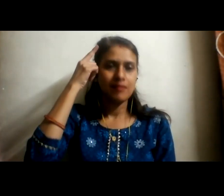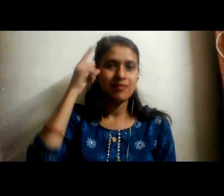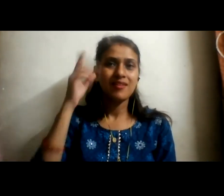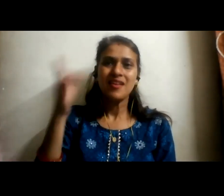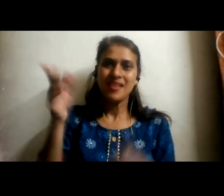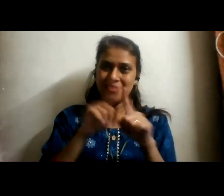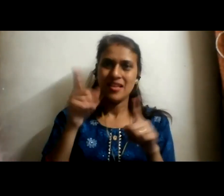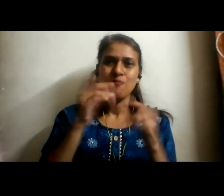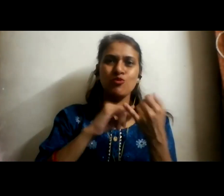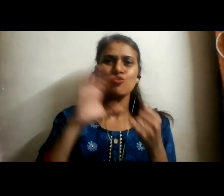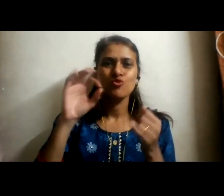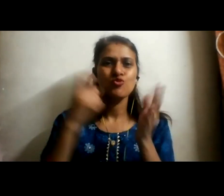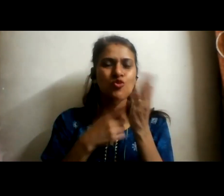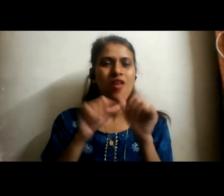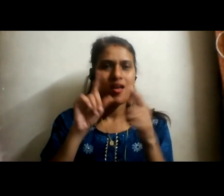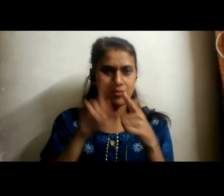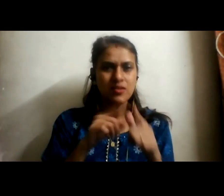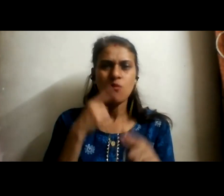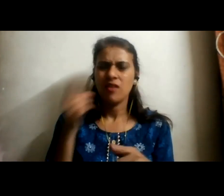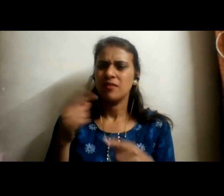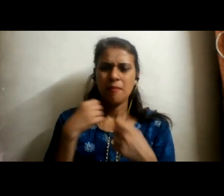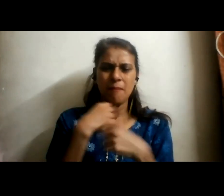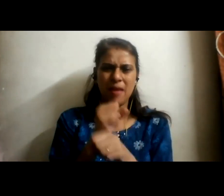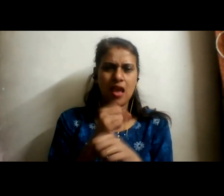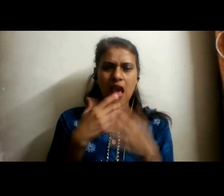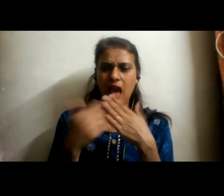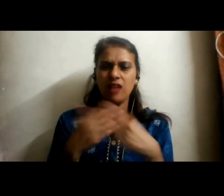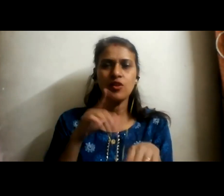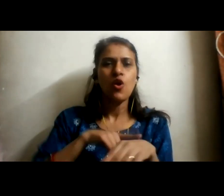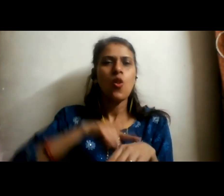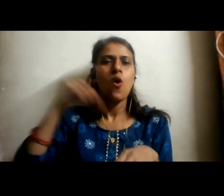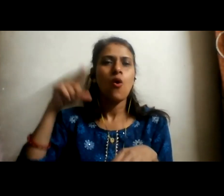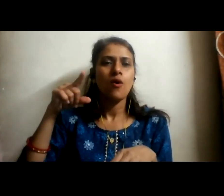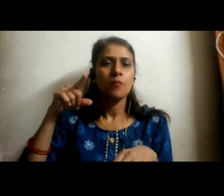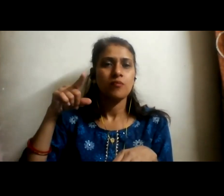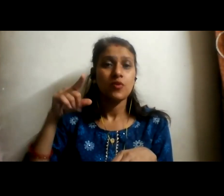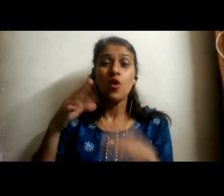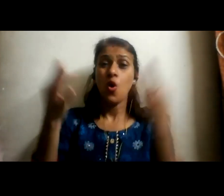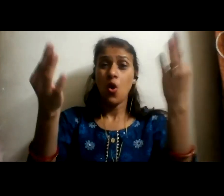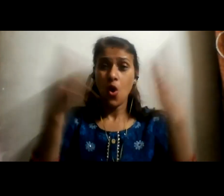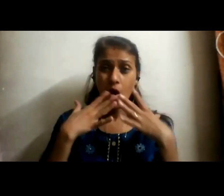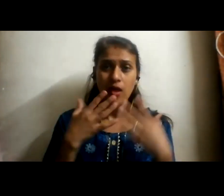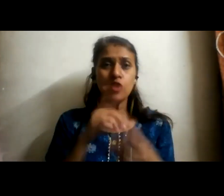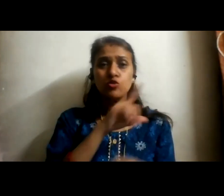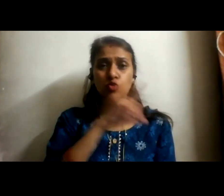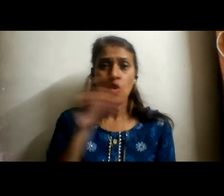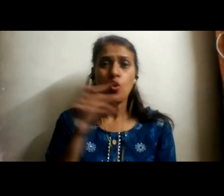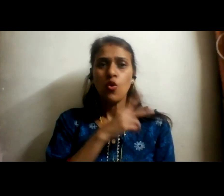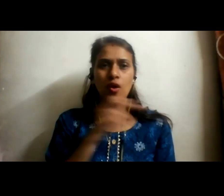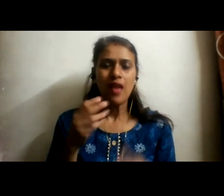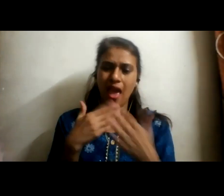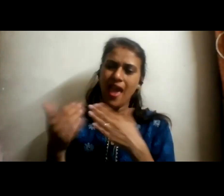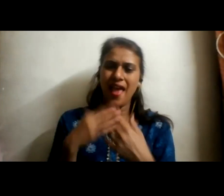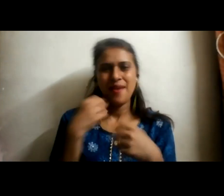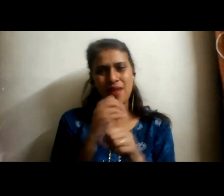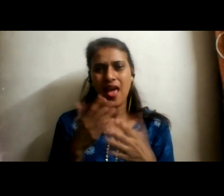भाई कुछ कुछ चीजें आप छोटा वाला मशीन ले लो, उससे फास्ट वर्क कर सकते, बड़ा ऑर्डर आएगा तो कैसे करोगे। हर बार मैं बोलूंगी हैंडमेड,